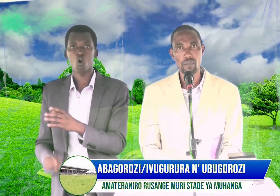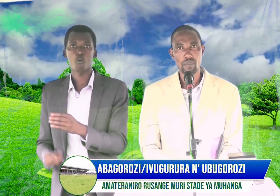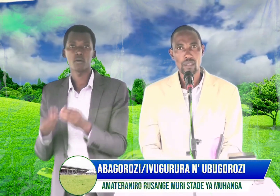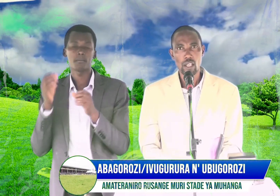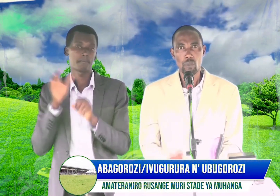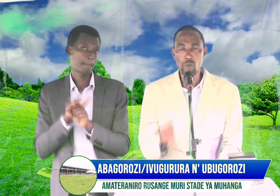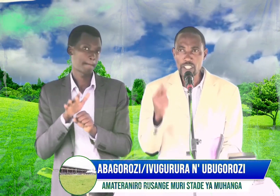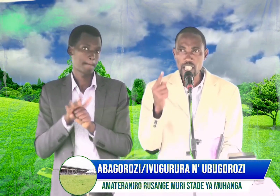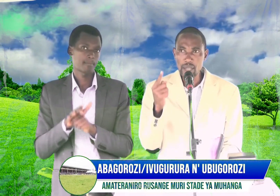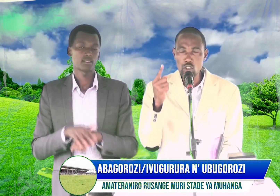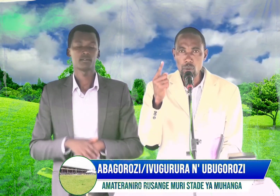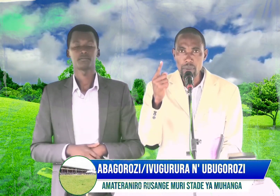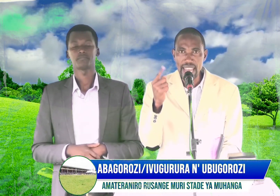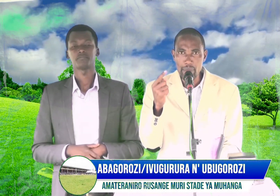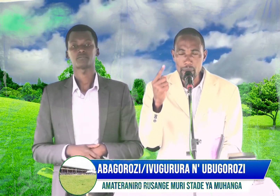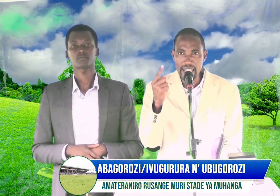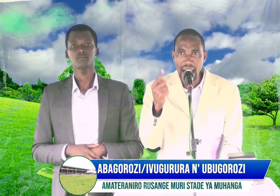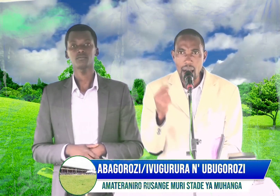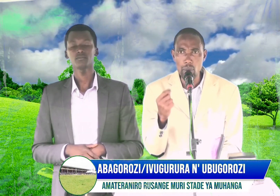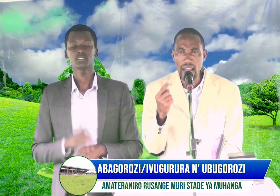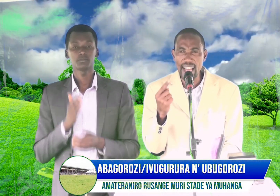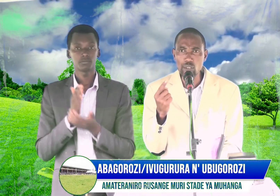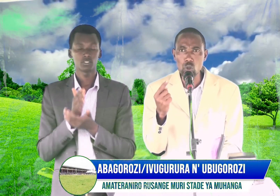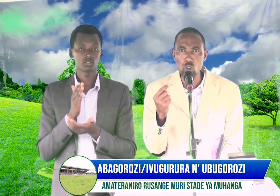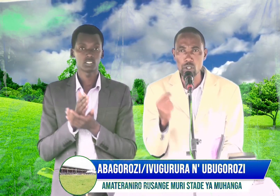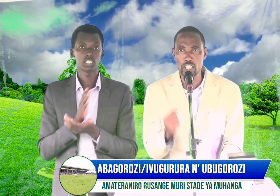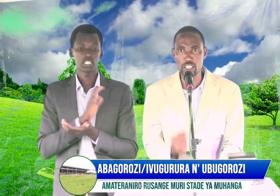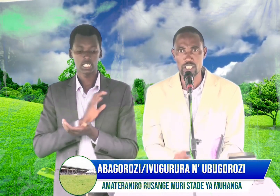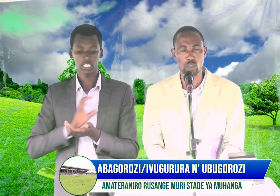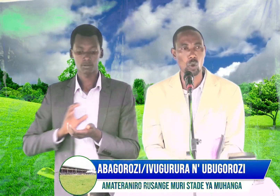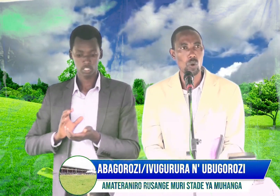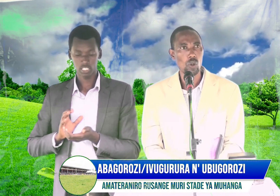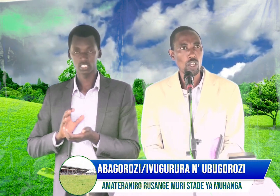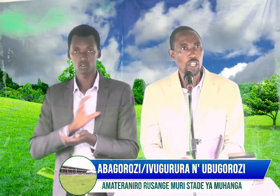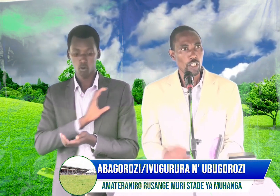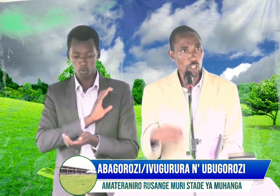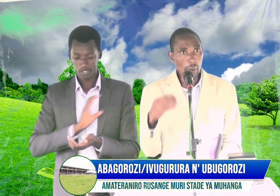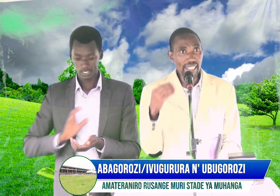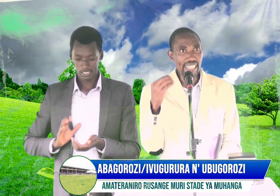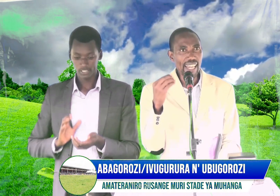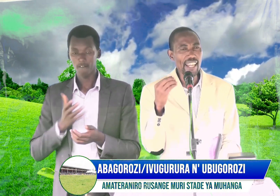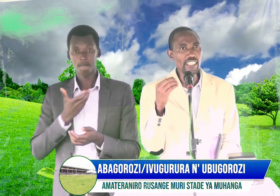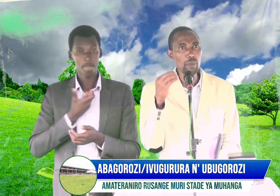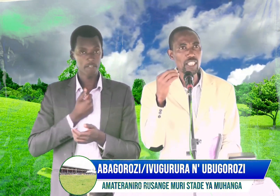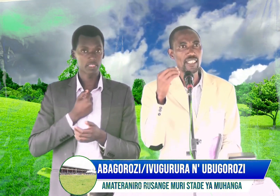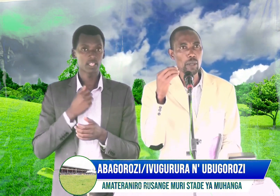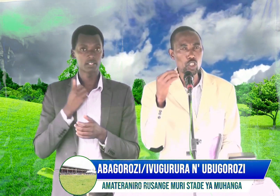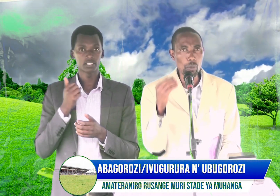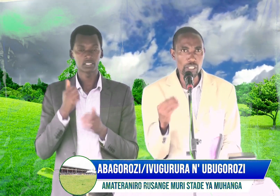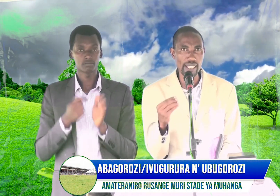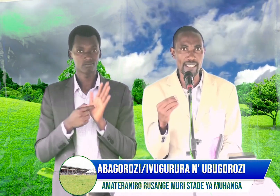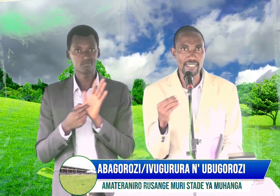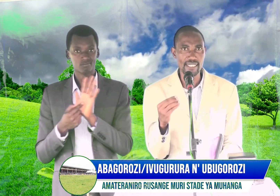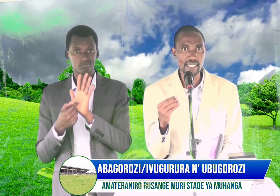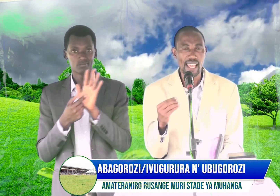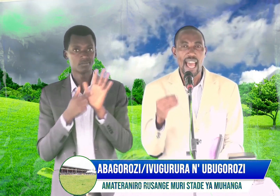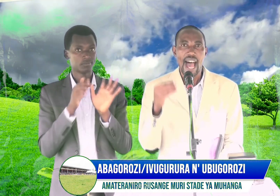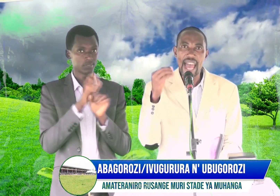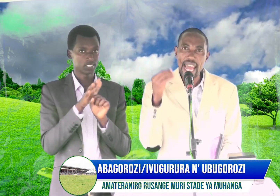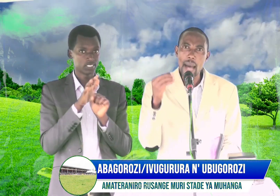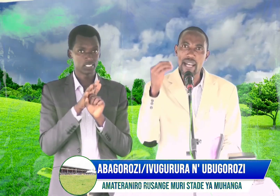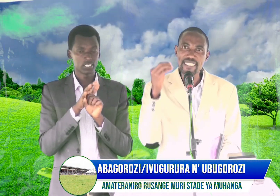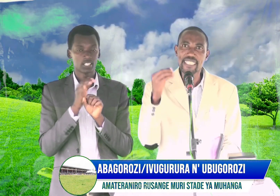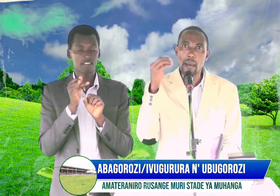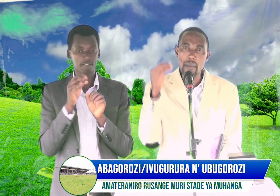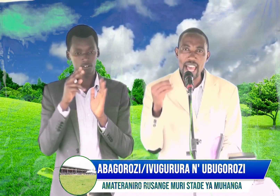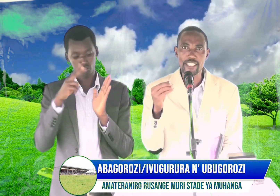ntego bufite ibintu bibira buranga kuri umukristo yo witegereje mu gitabo cy'umugenzi